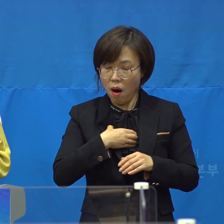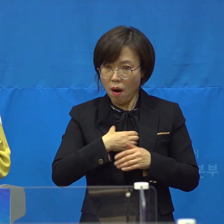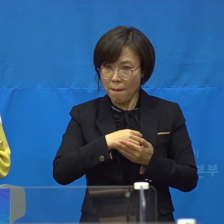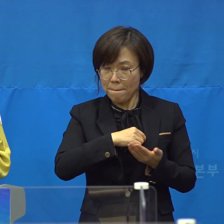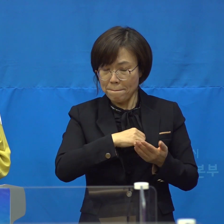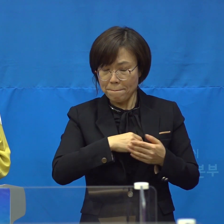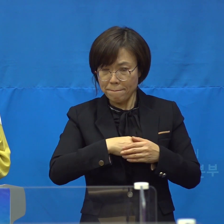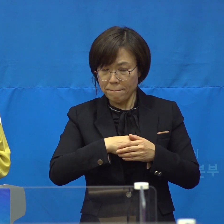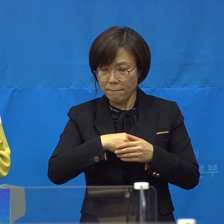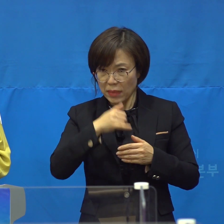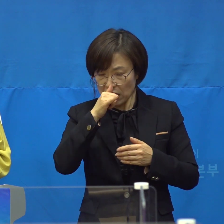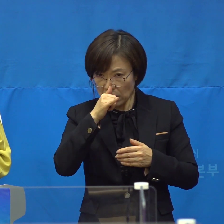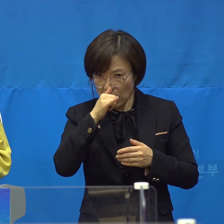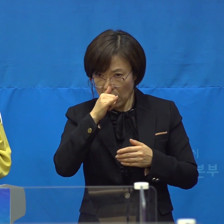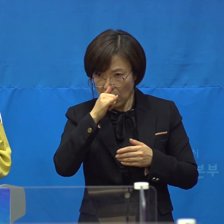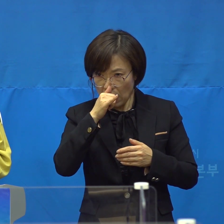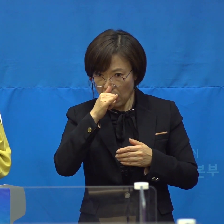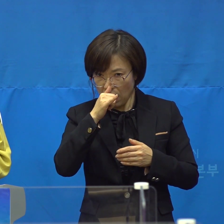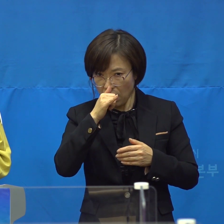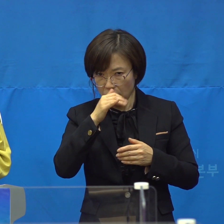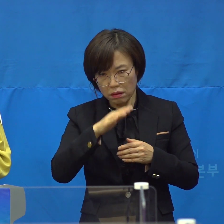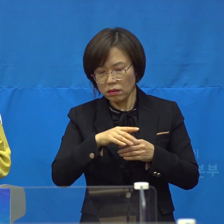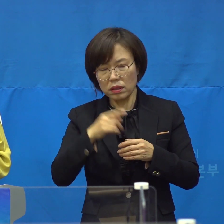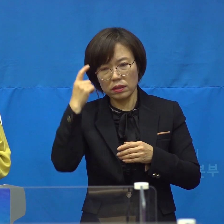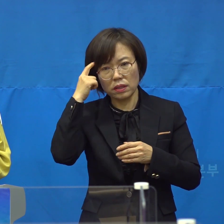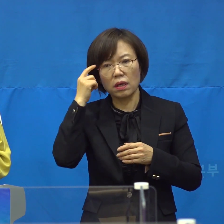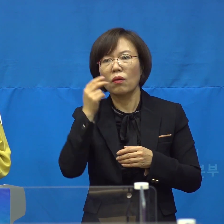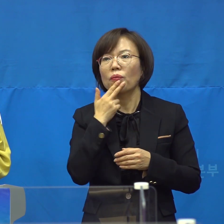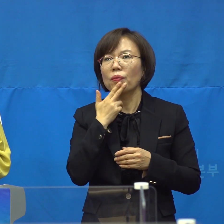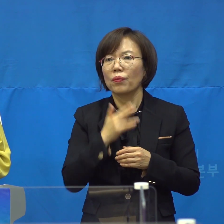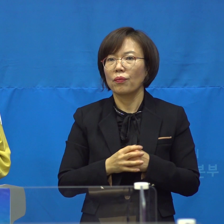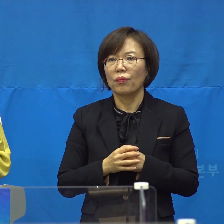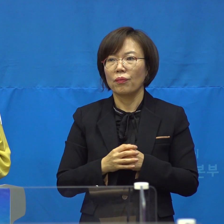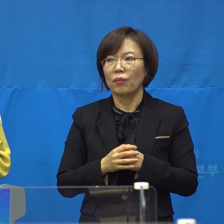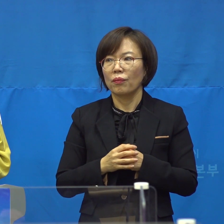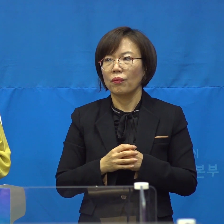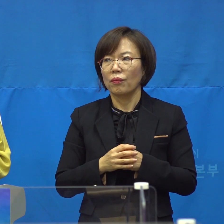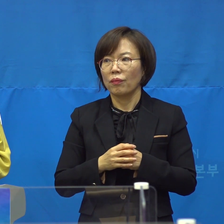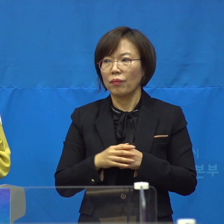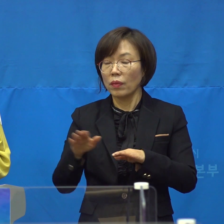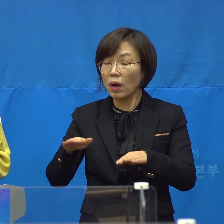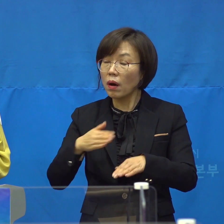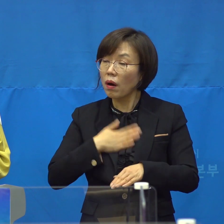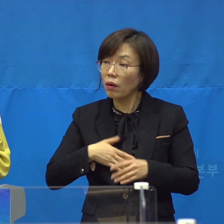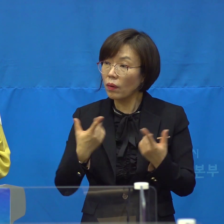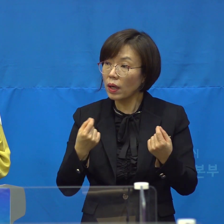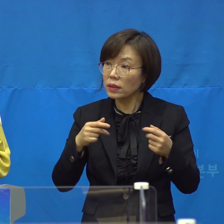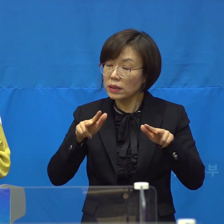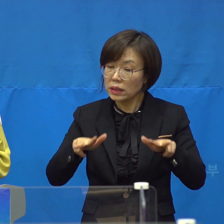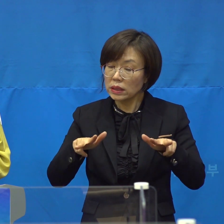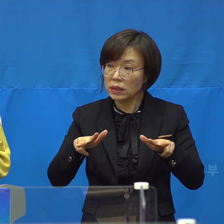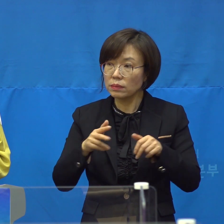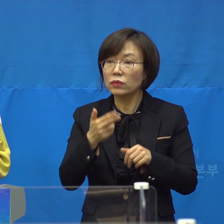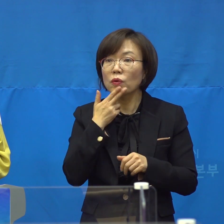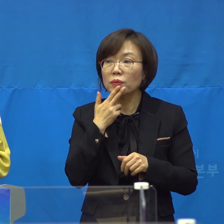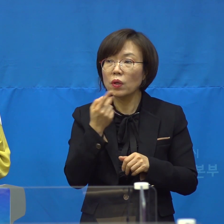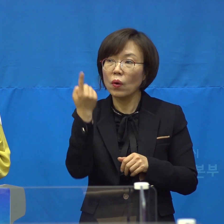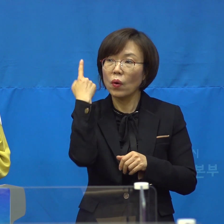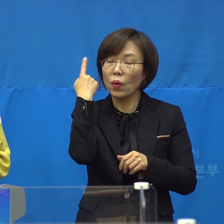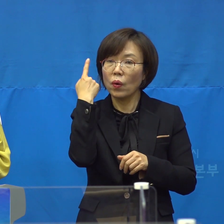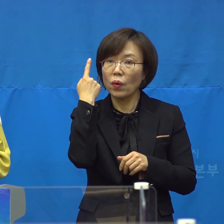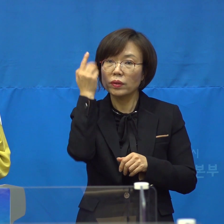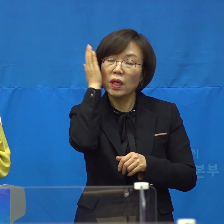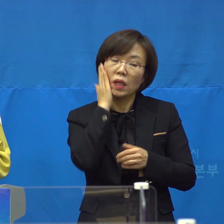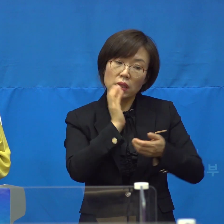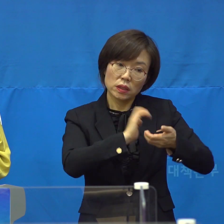지금 저희들은 보지 않고 있습니다. 과장님 뭐 보셔서 아시겠지만 지금은 없어졌는데 이제 어제